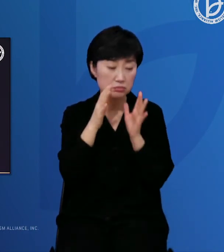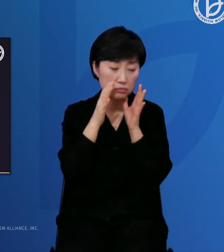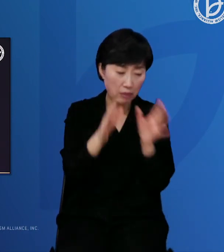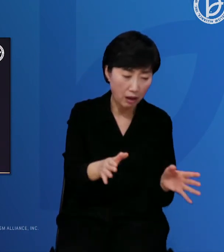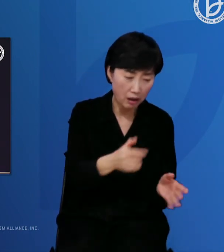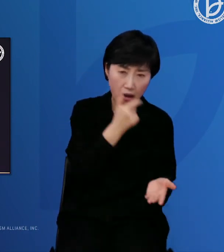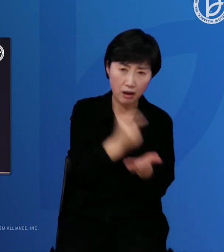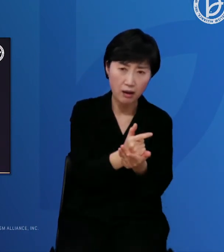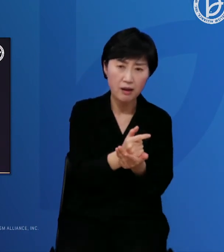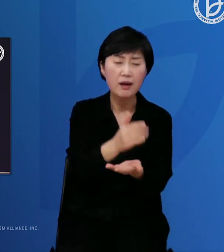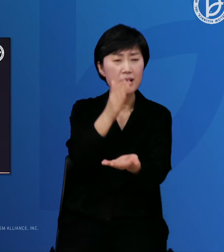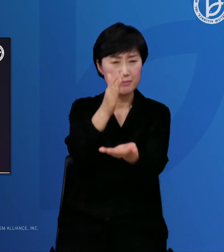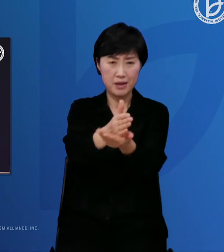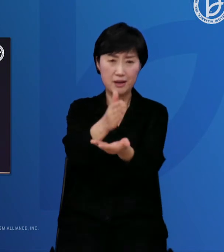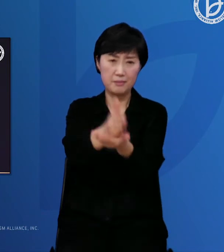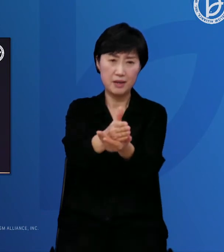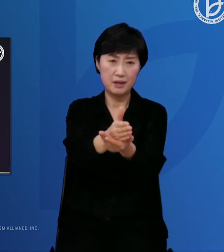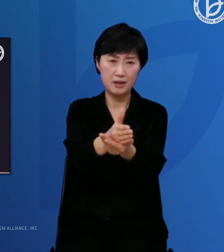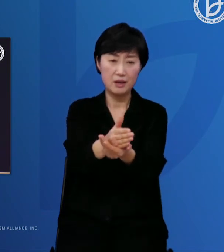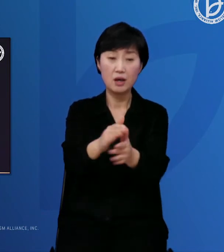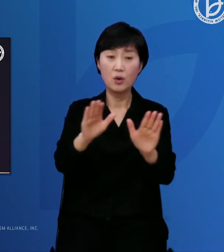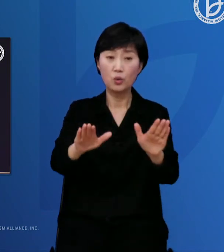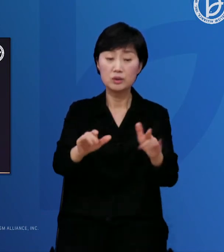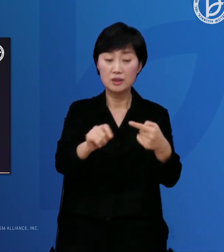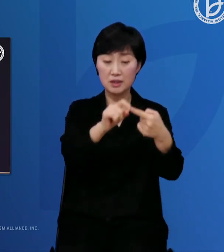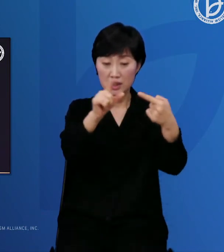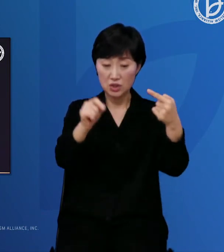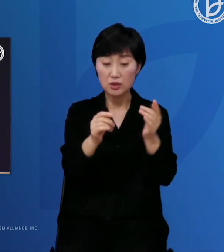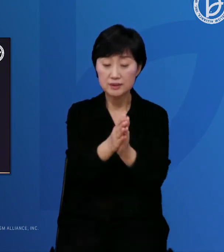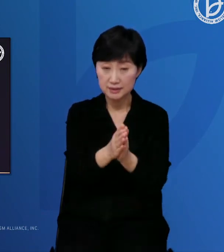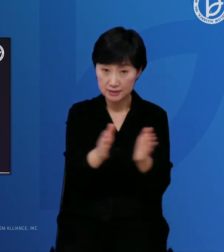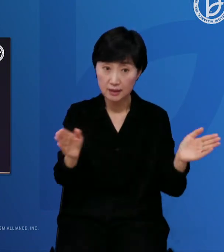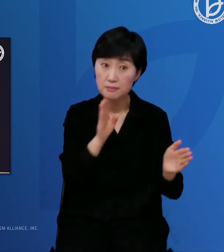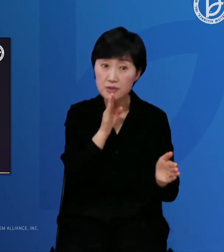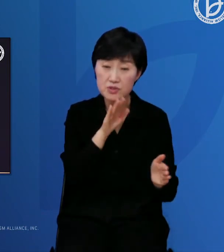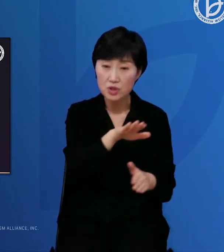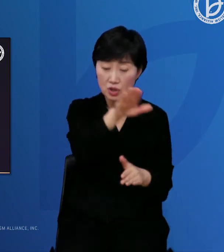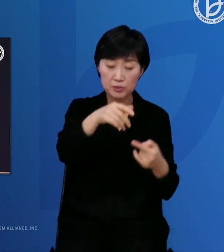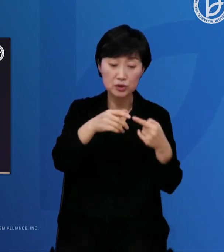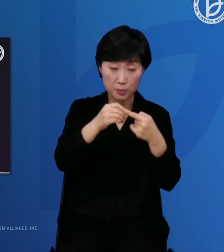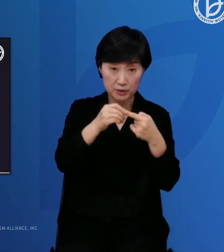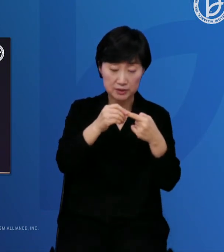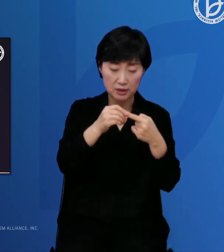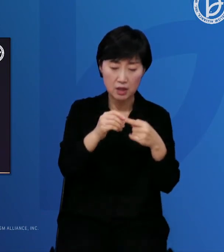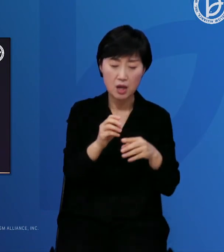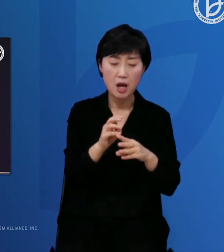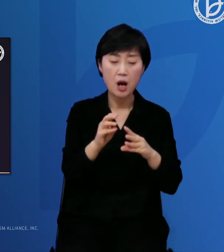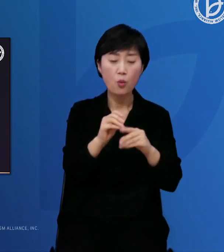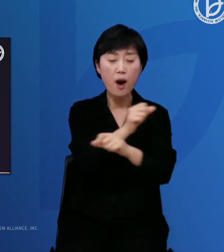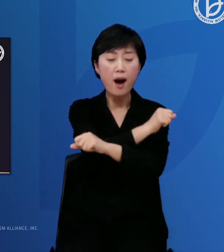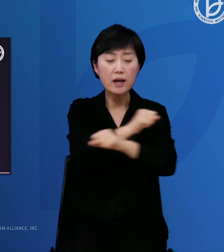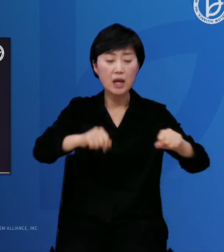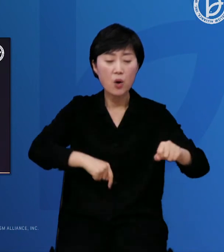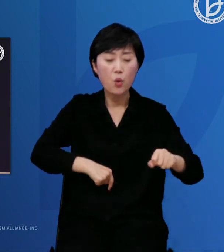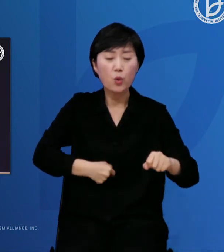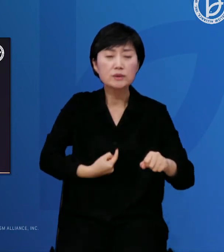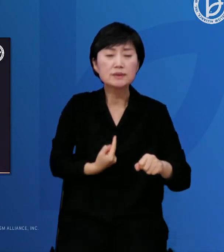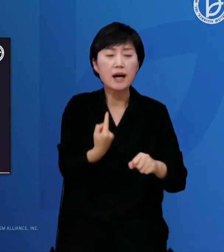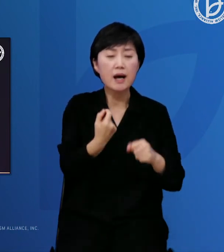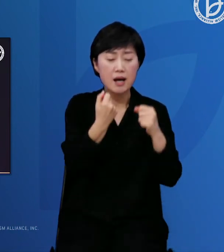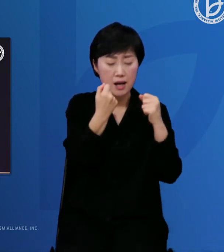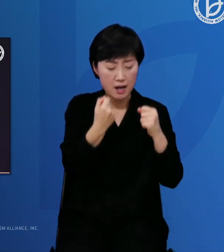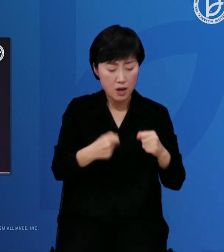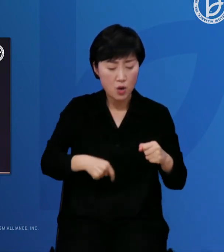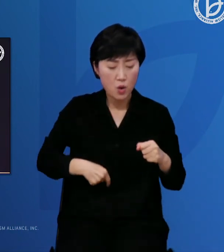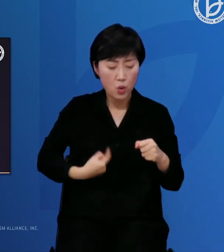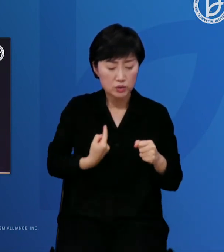여러분이 연초를 가면서 광야의 결단의 시간이죠. Now, early on in this new year, you must have that time to make a